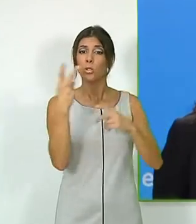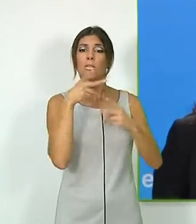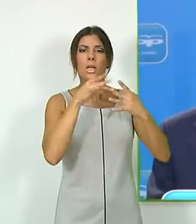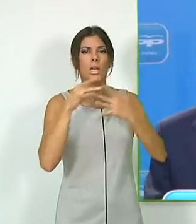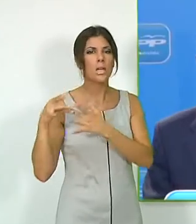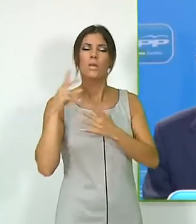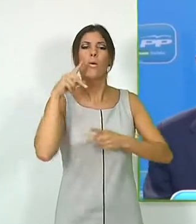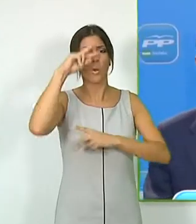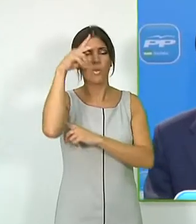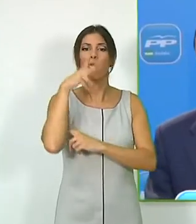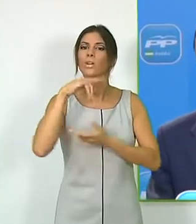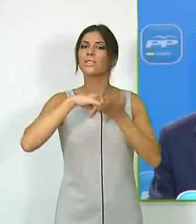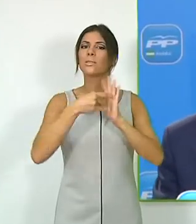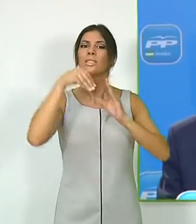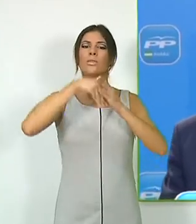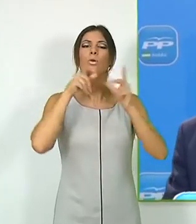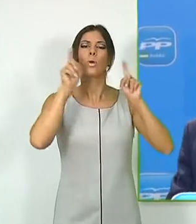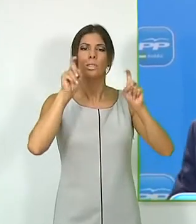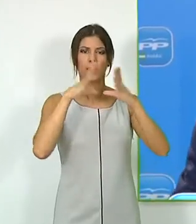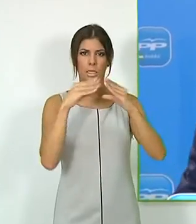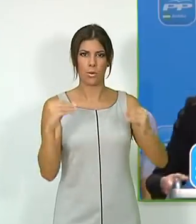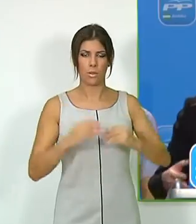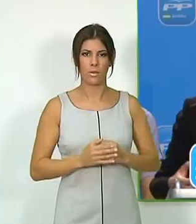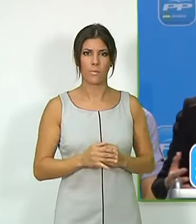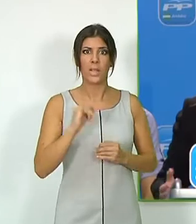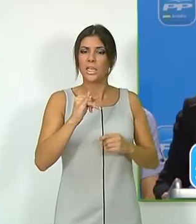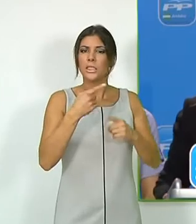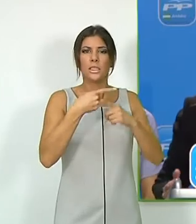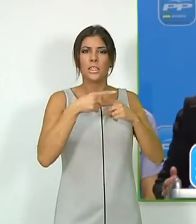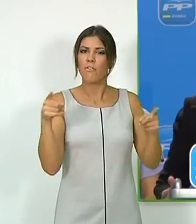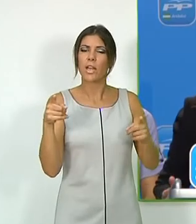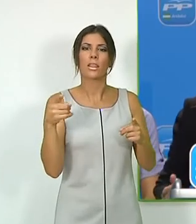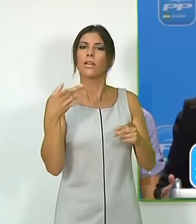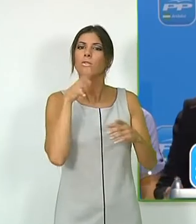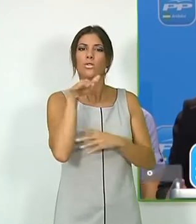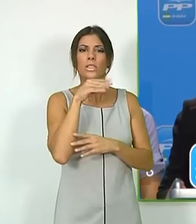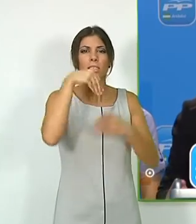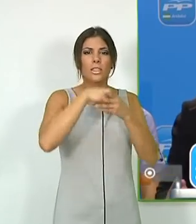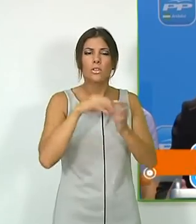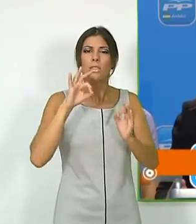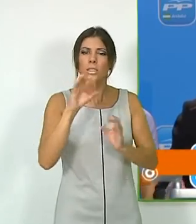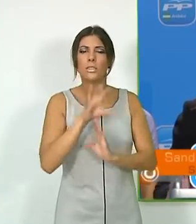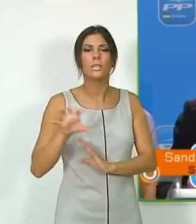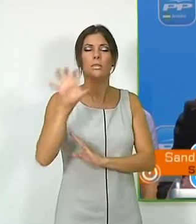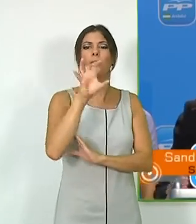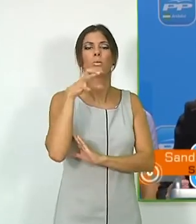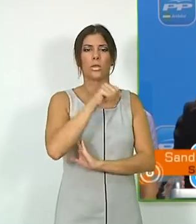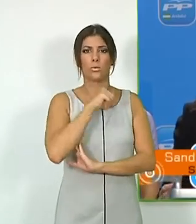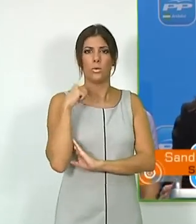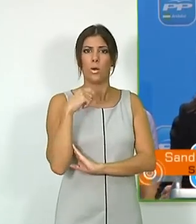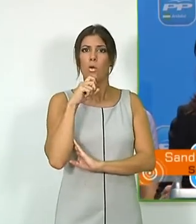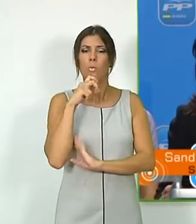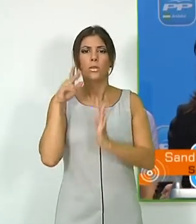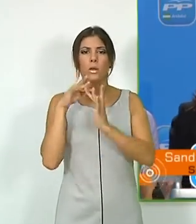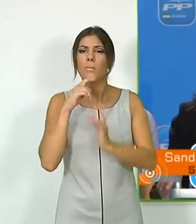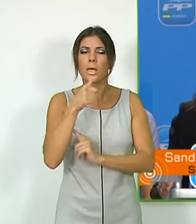han mostrado su preocupación por el sistema educativo andaluz. Existen unas diferencias sustanciales entre comunidades autónomas. No es posible que en relación